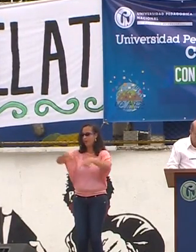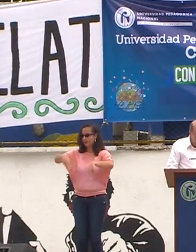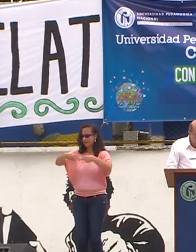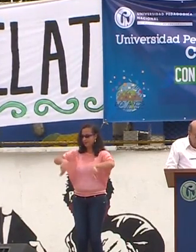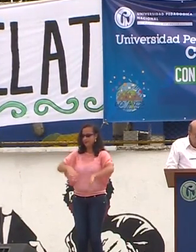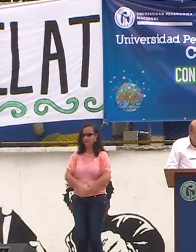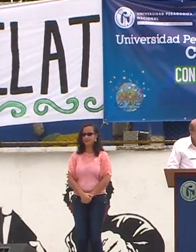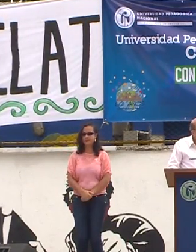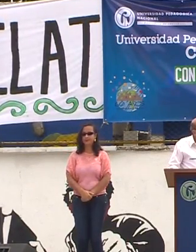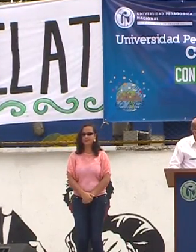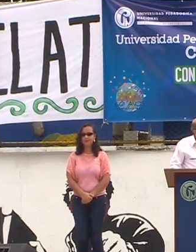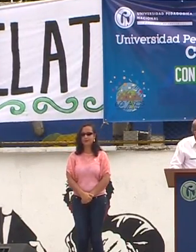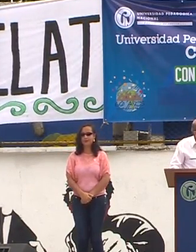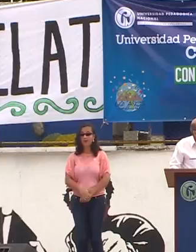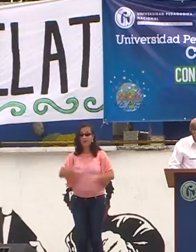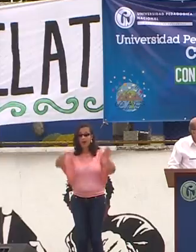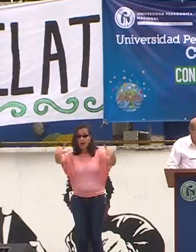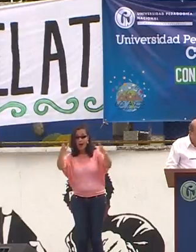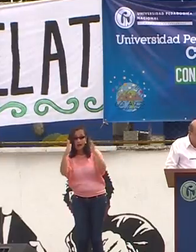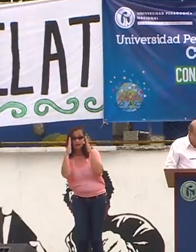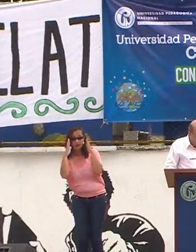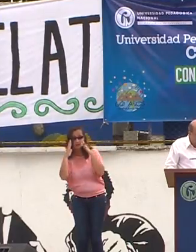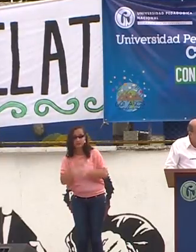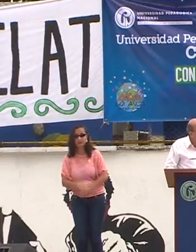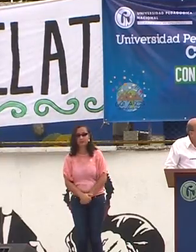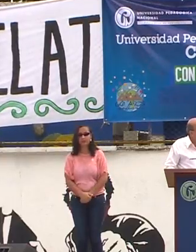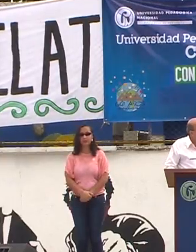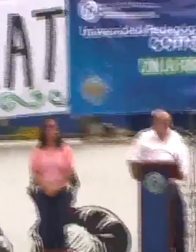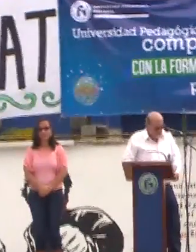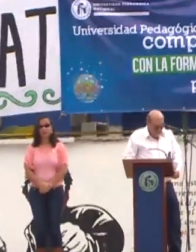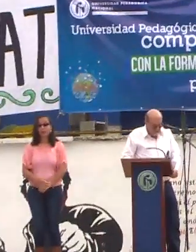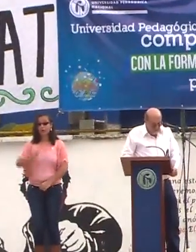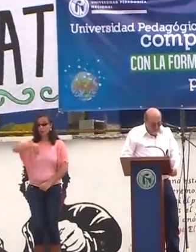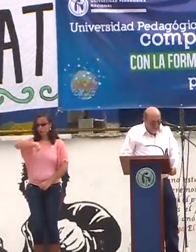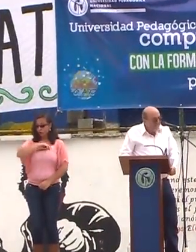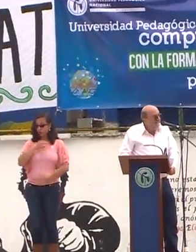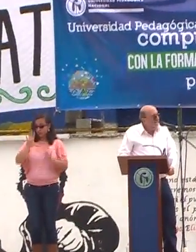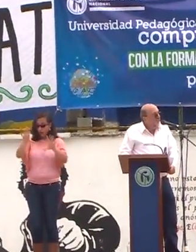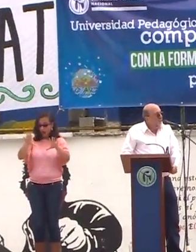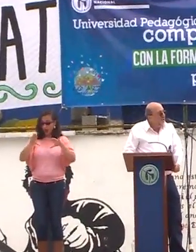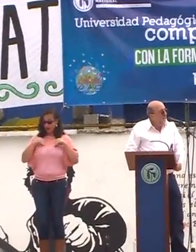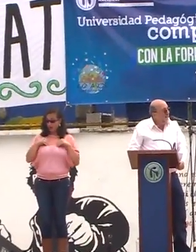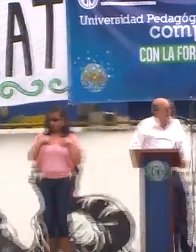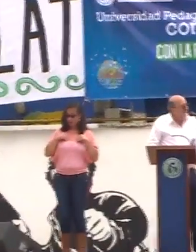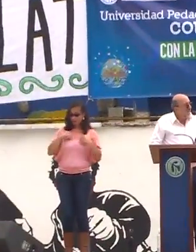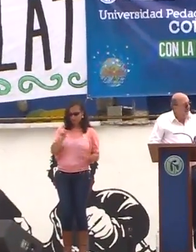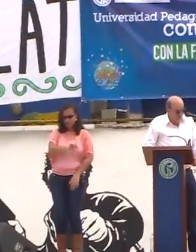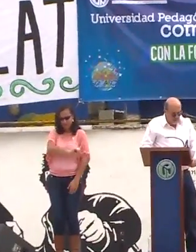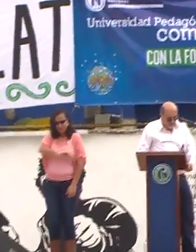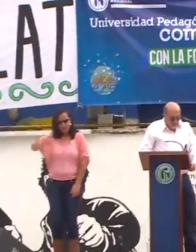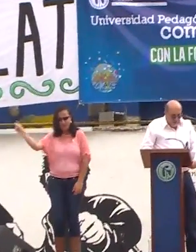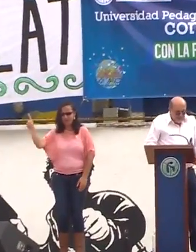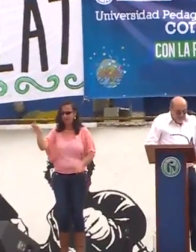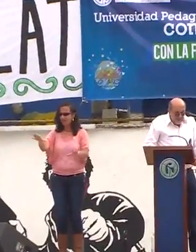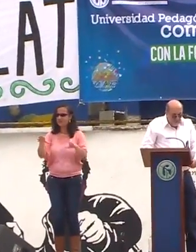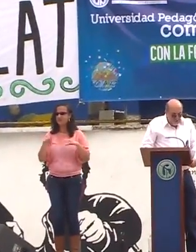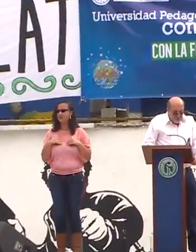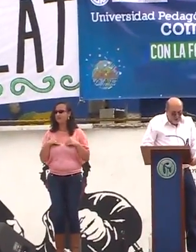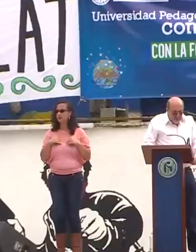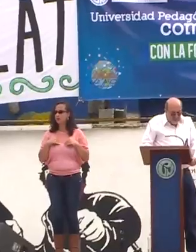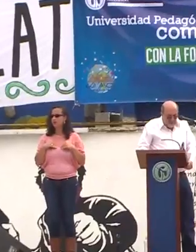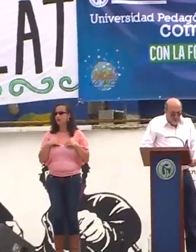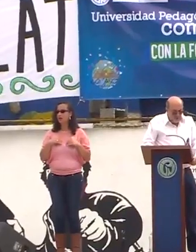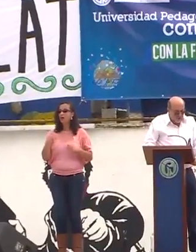Atención, no estamos dispuestos a permitir de ninguna manera